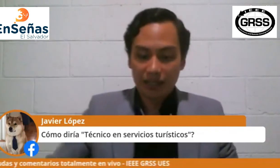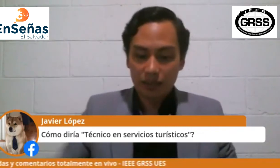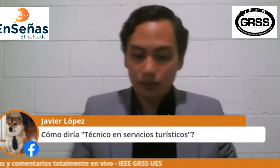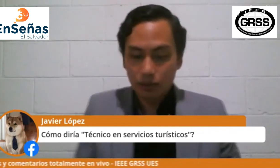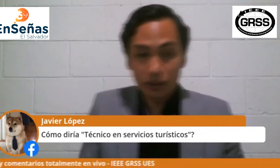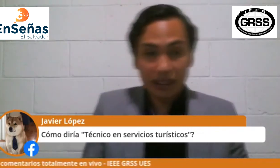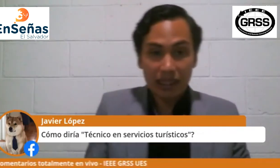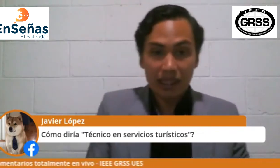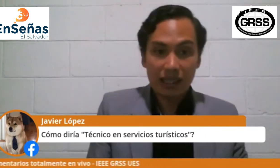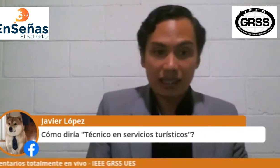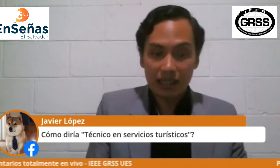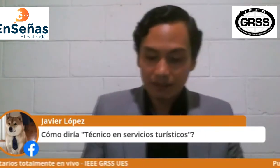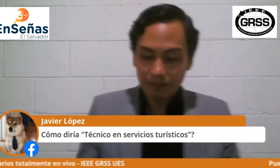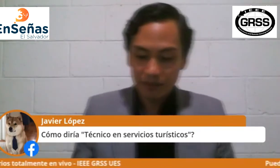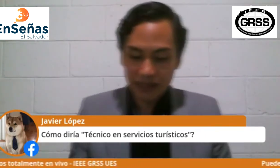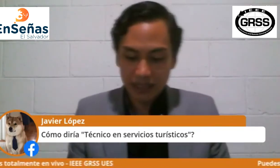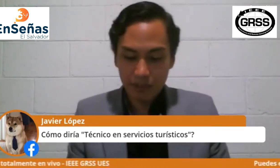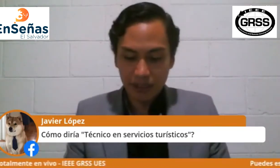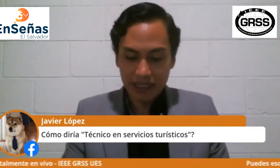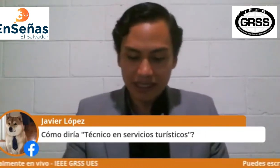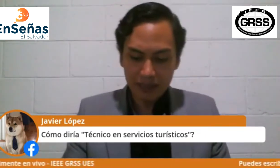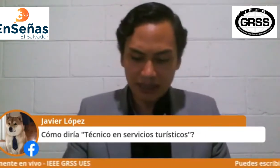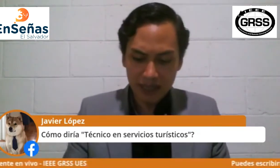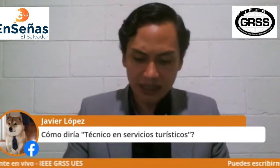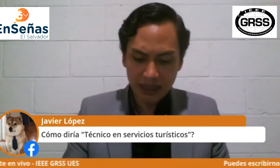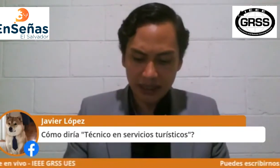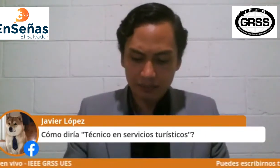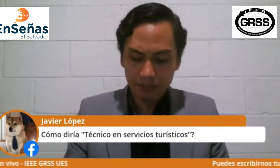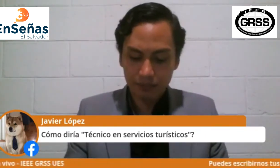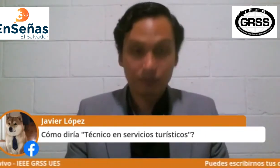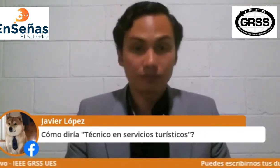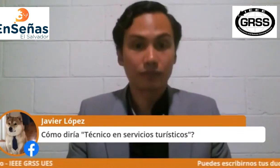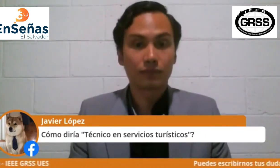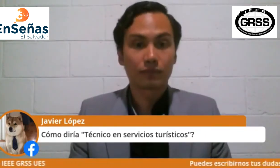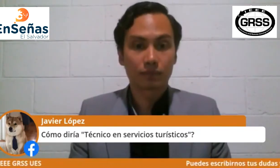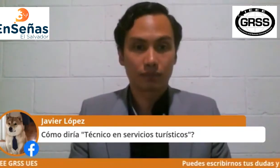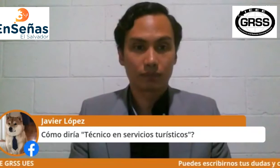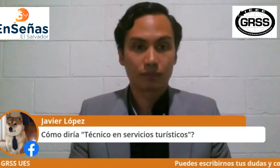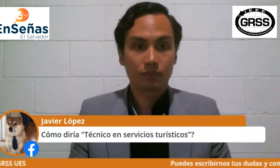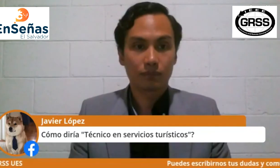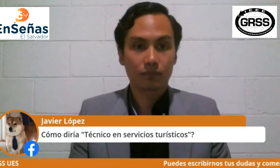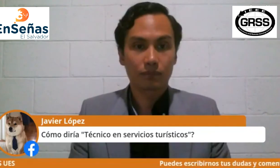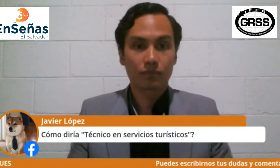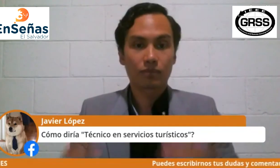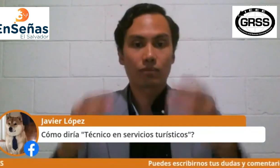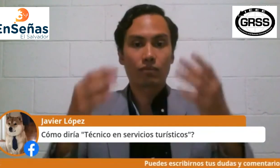A ver, otra seña podría ser matemática.